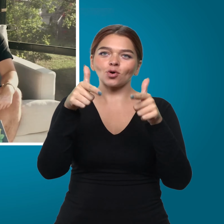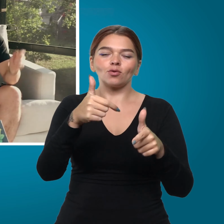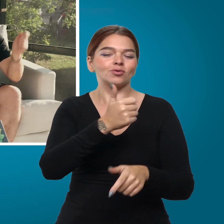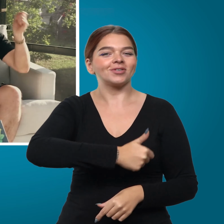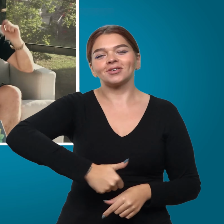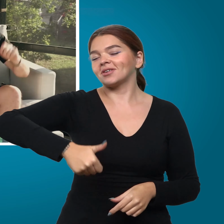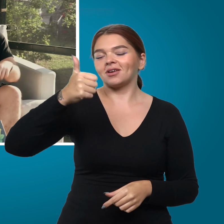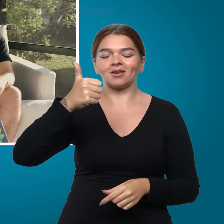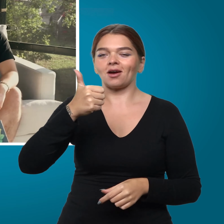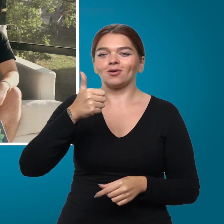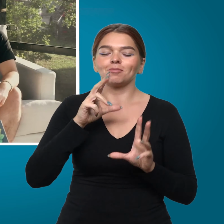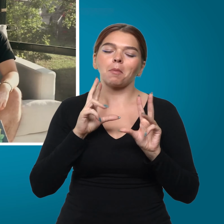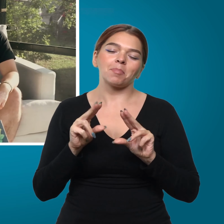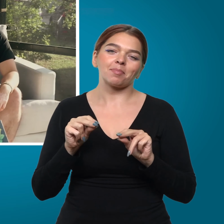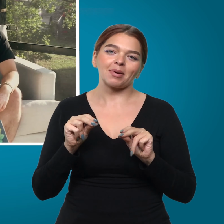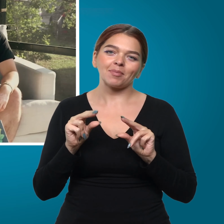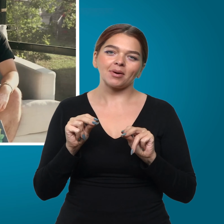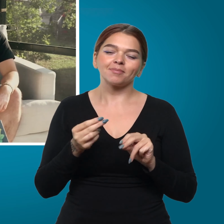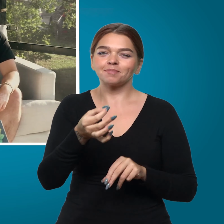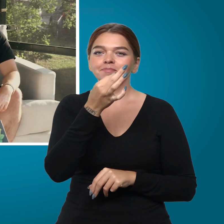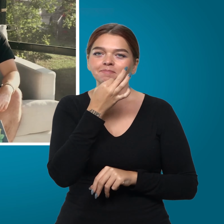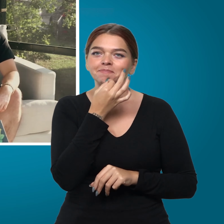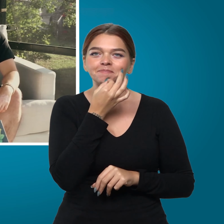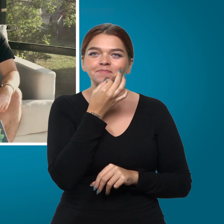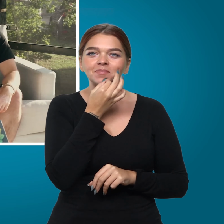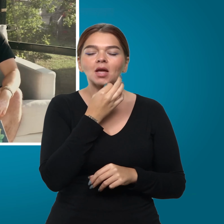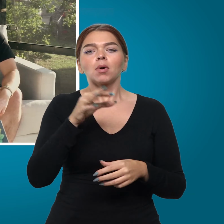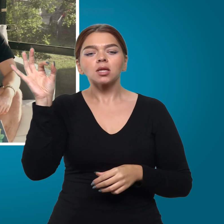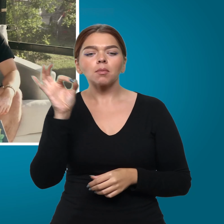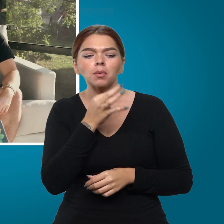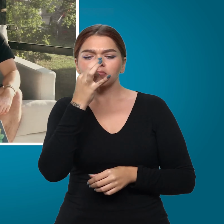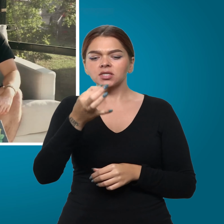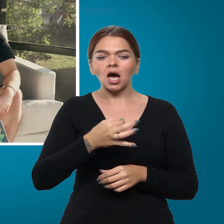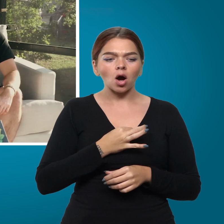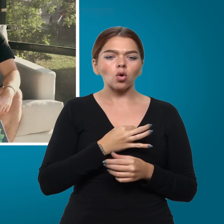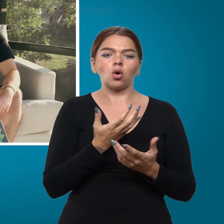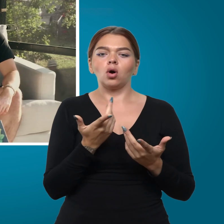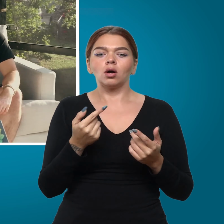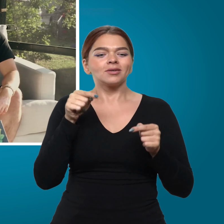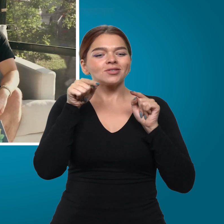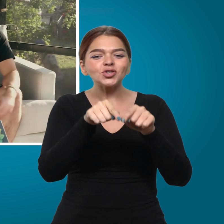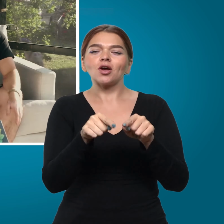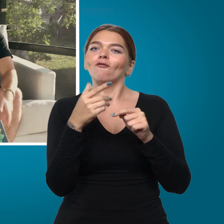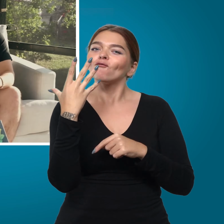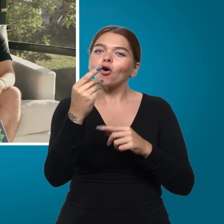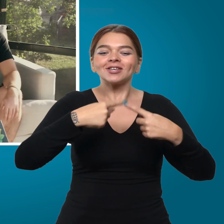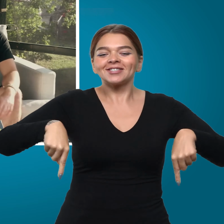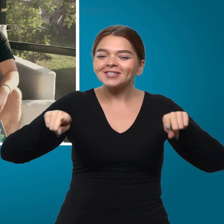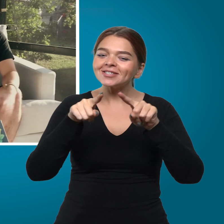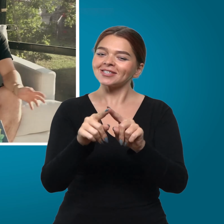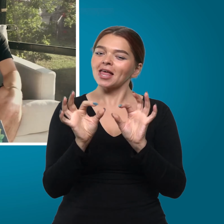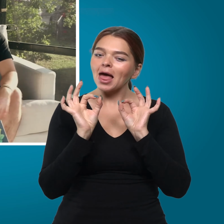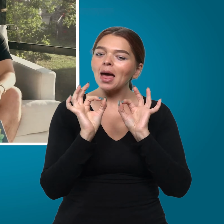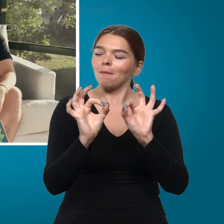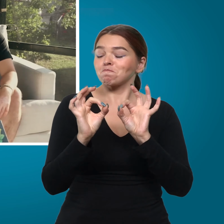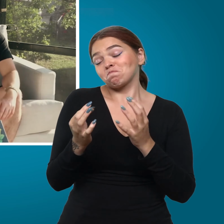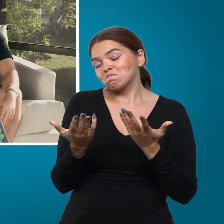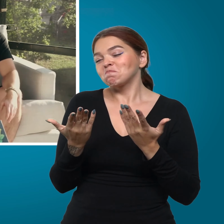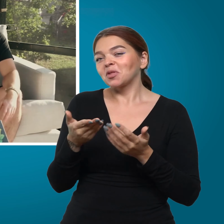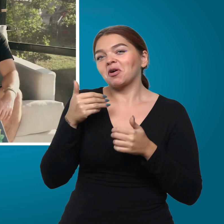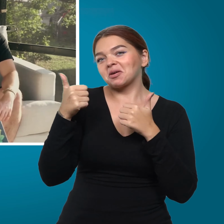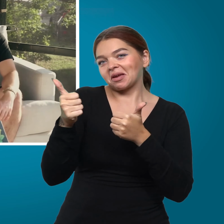tai įstojau į 5 savo pasirinkimą. Ir tai buvo geriausias dalykas mano gyvenime turbūt. Man kaip dažnai sako, tu niekur kitur